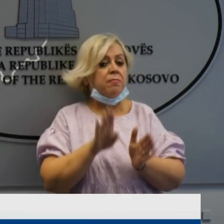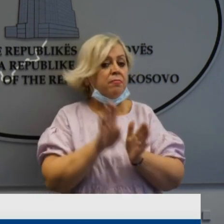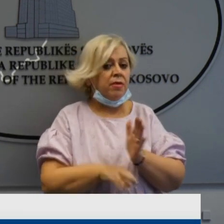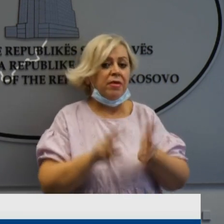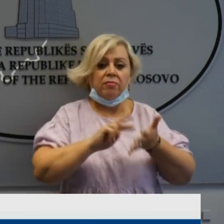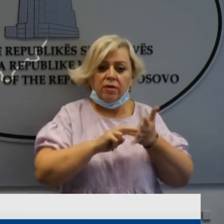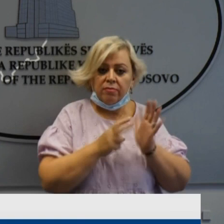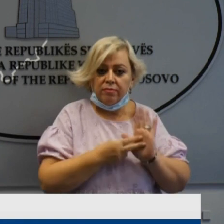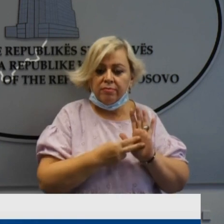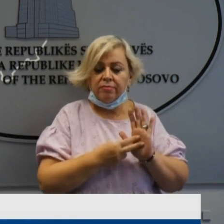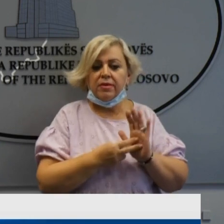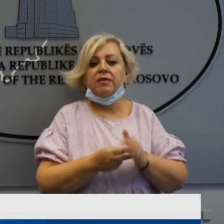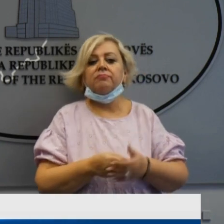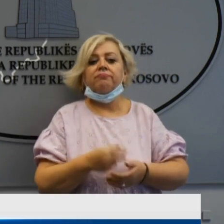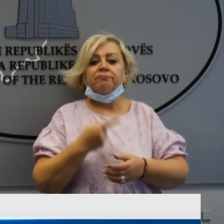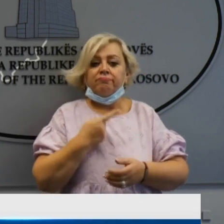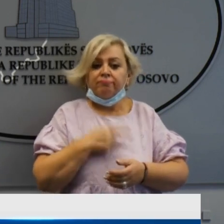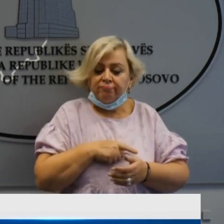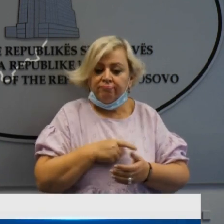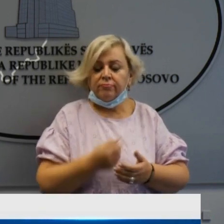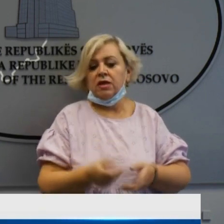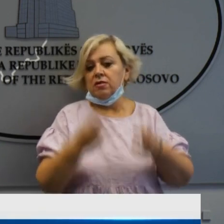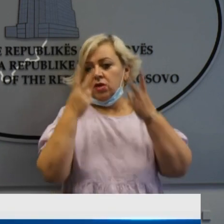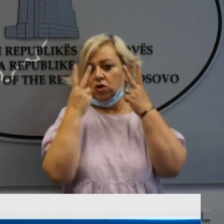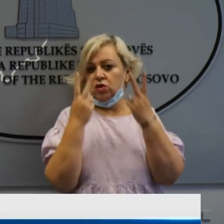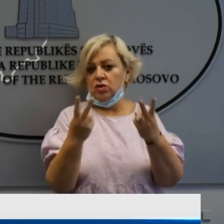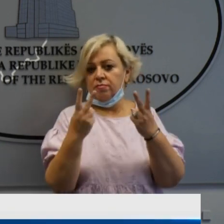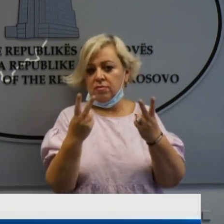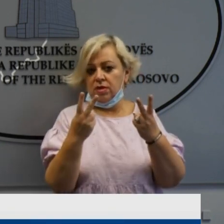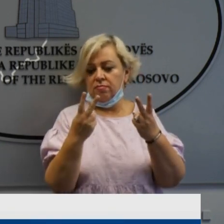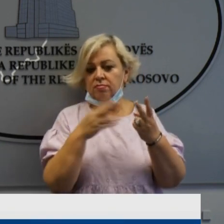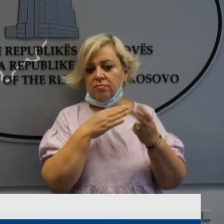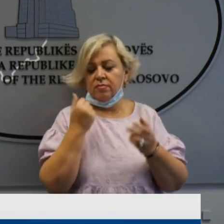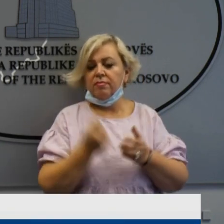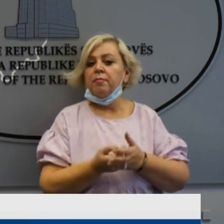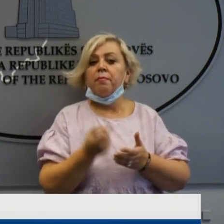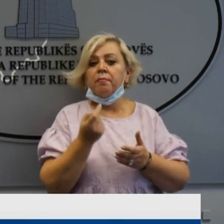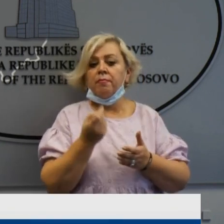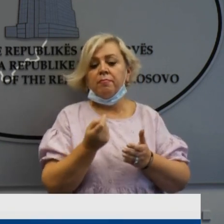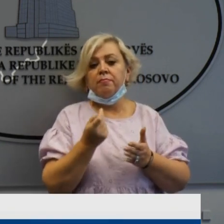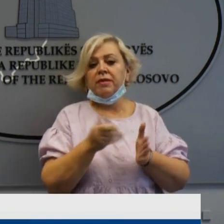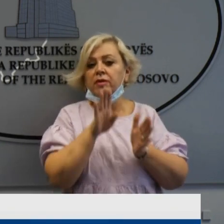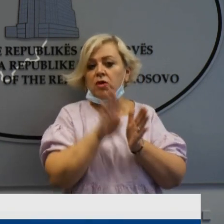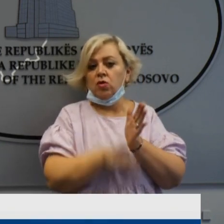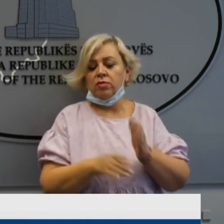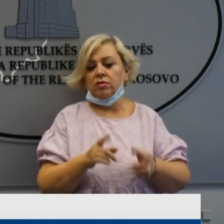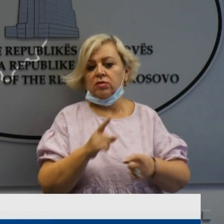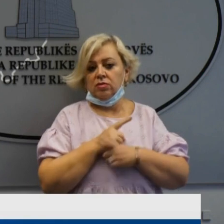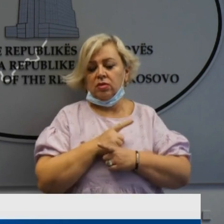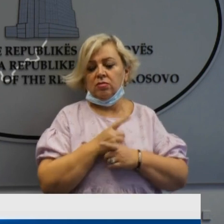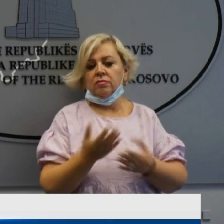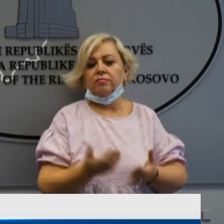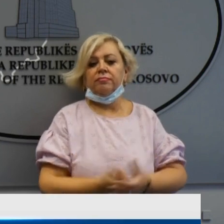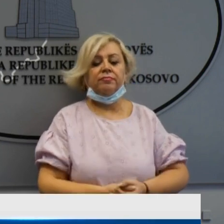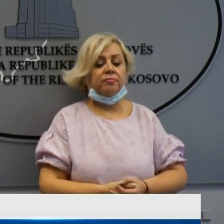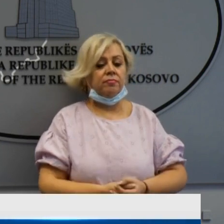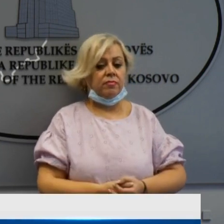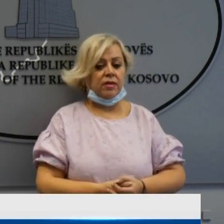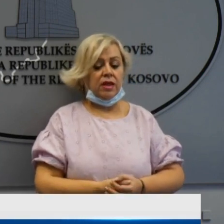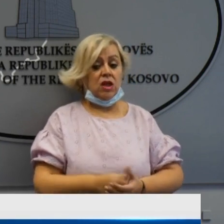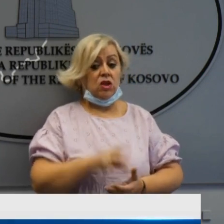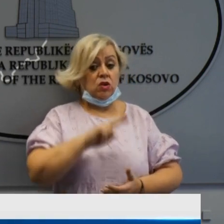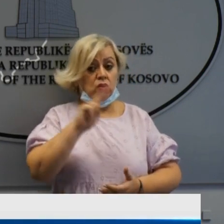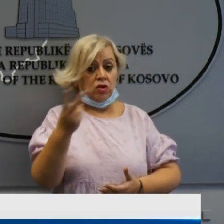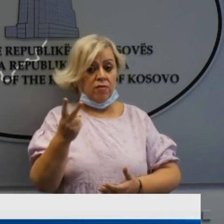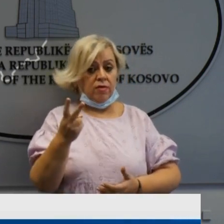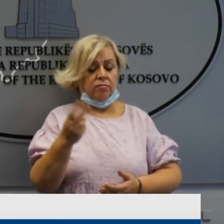të lashe, më pak dhembje dhe më rëndësishmja, më pak humbje të të dashurve tanë. Çdo mas